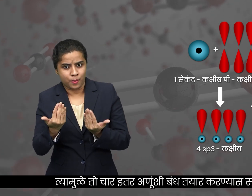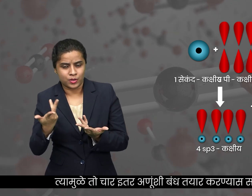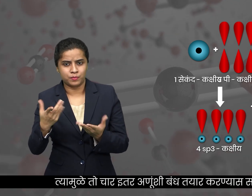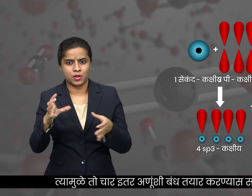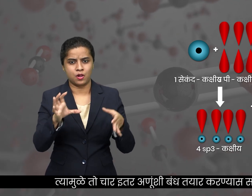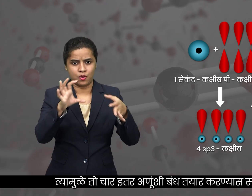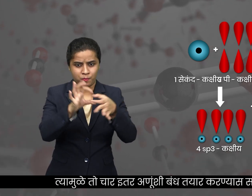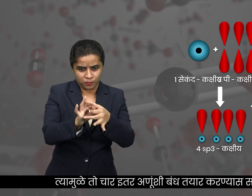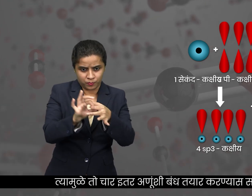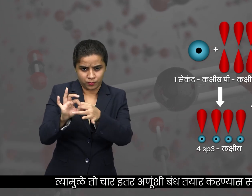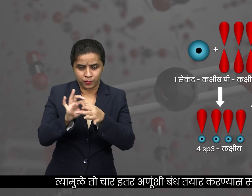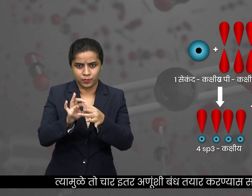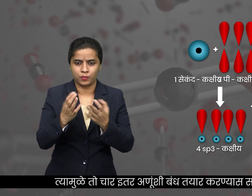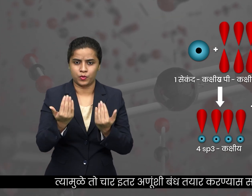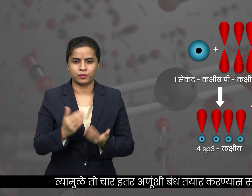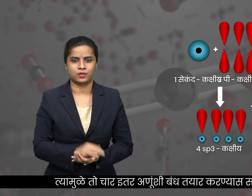असतो।